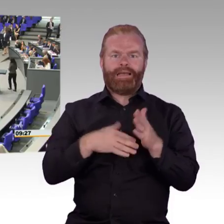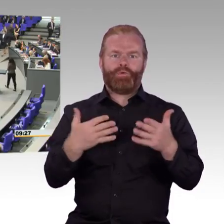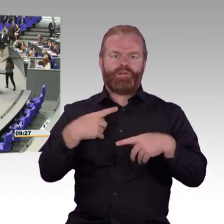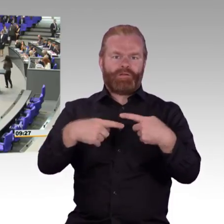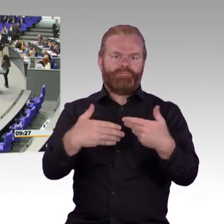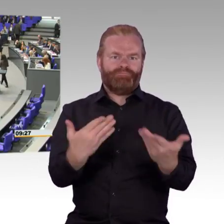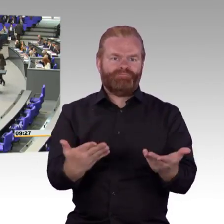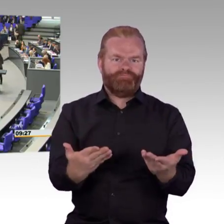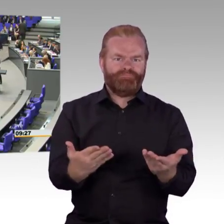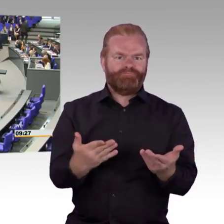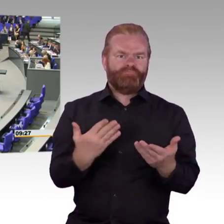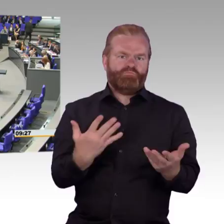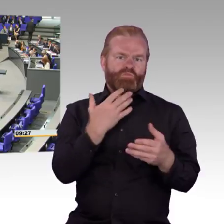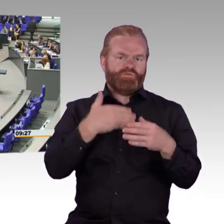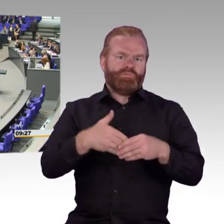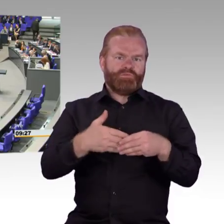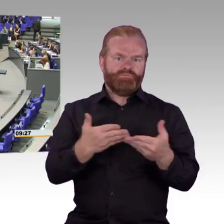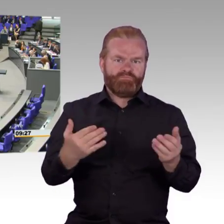Dankeschön.